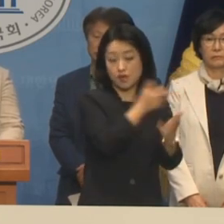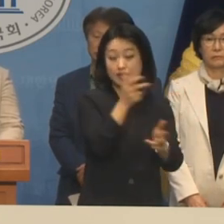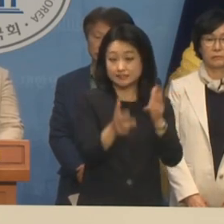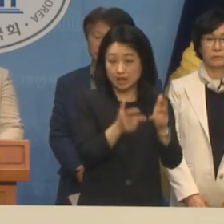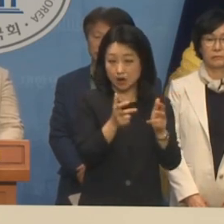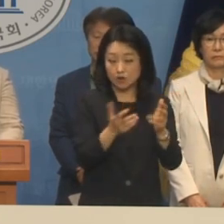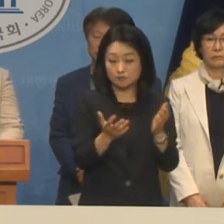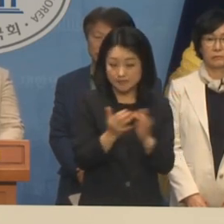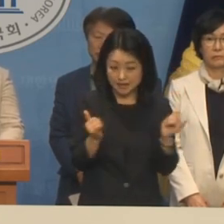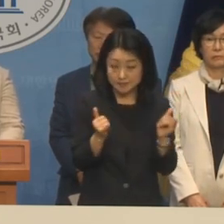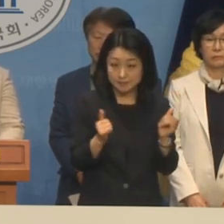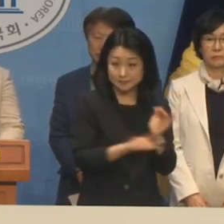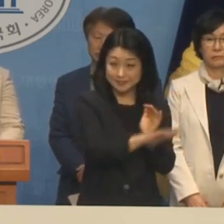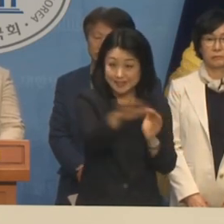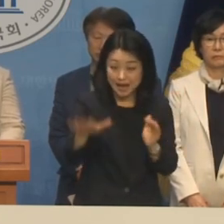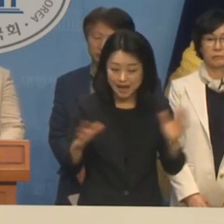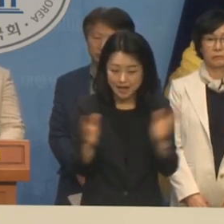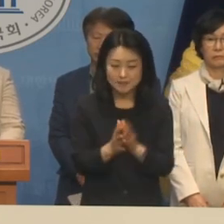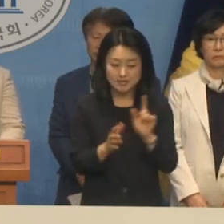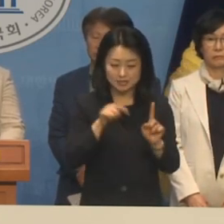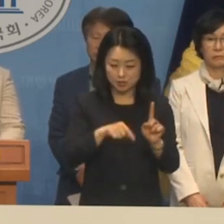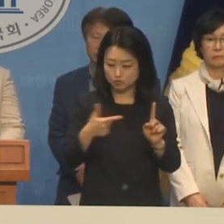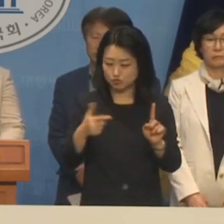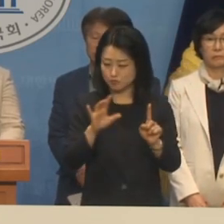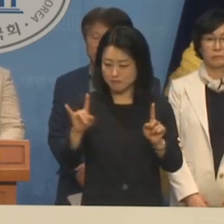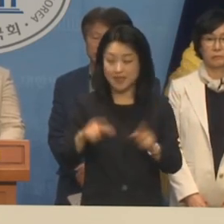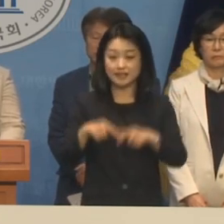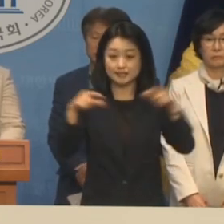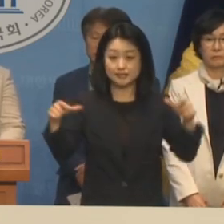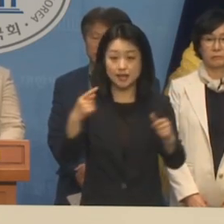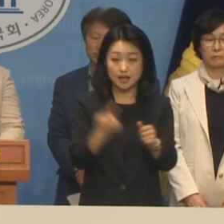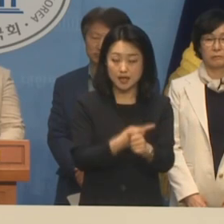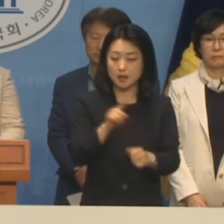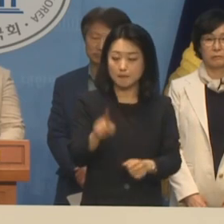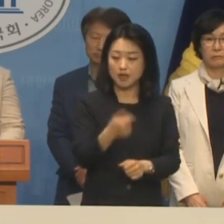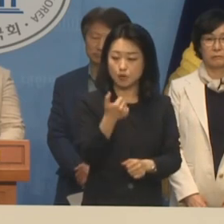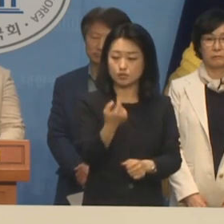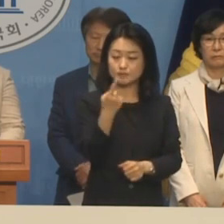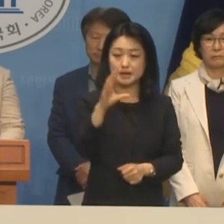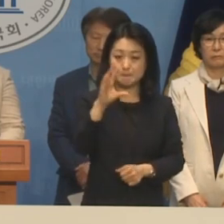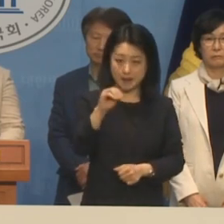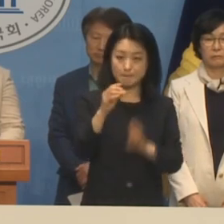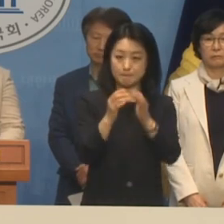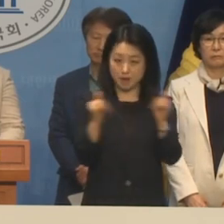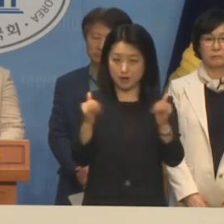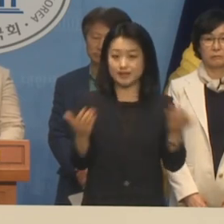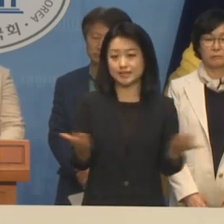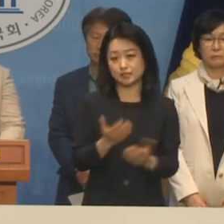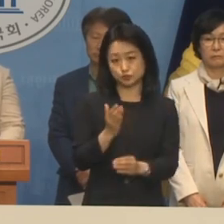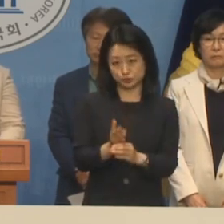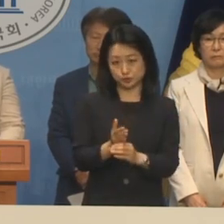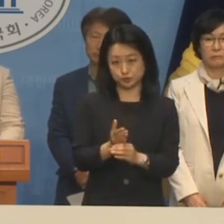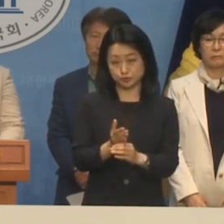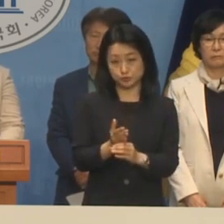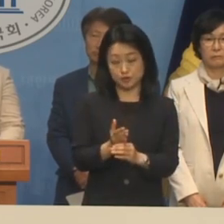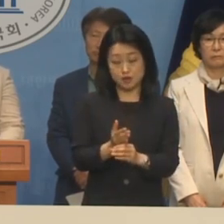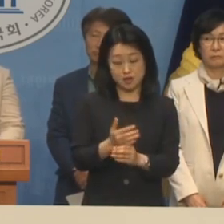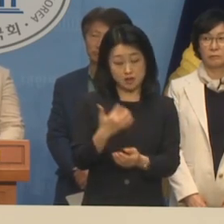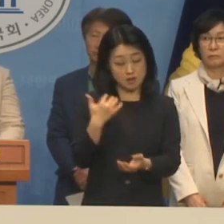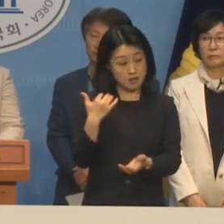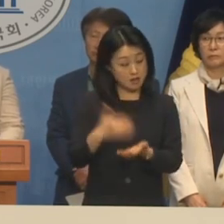전체 종사자 수는 1.66배 증가하여 151만 명이 되는 등